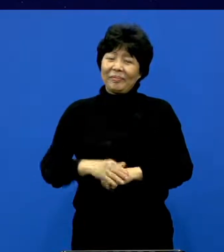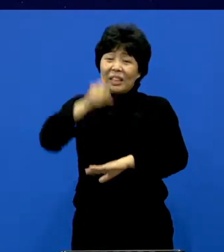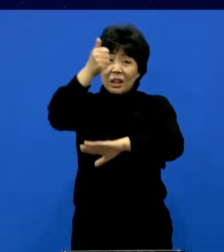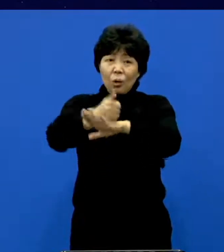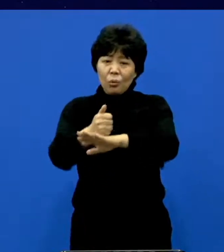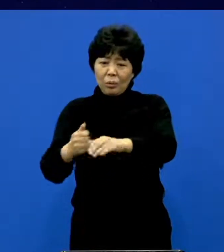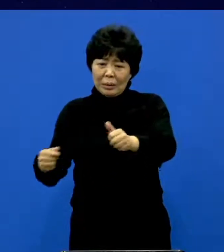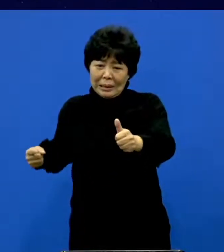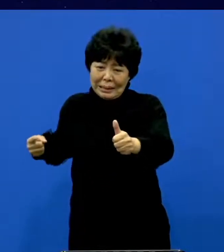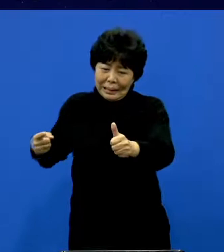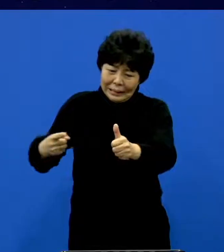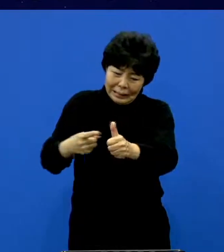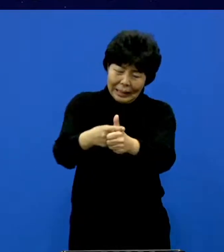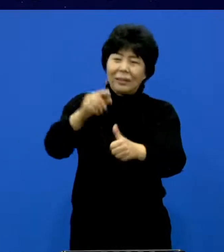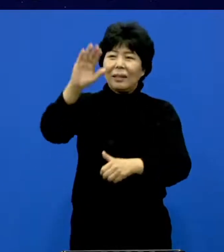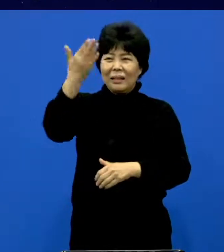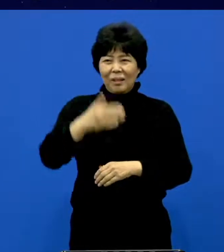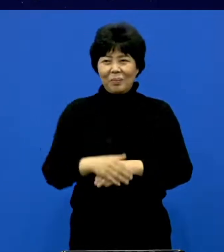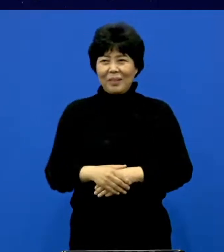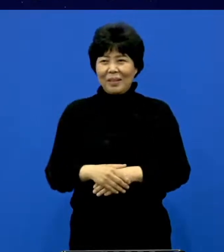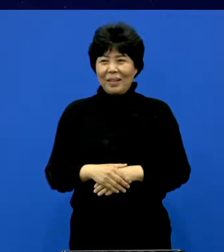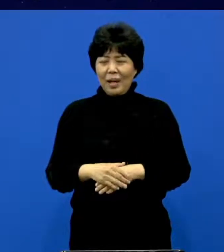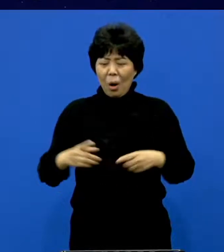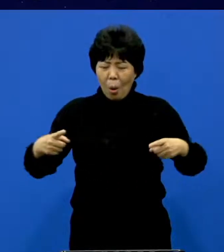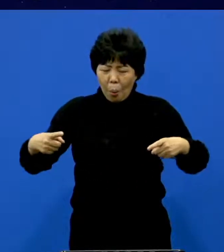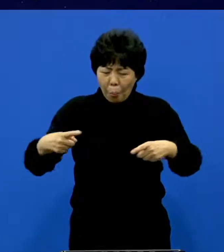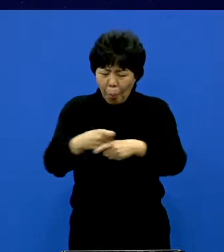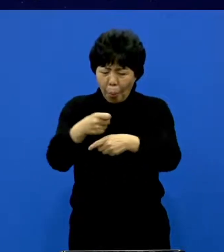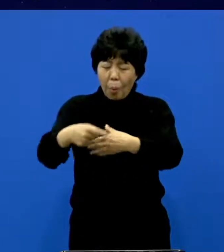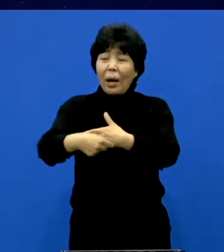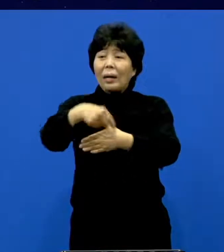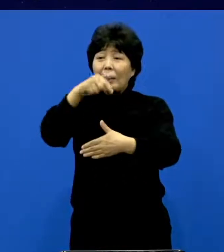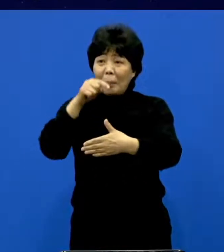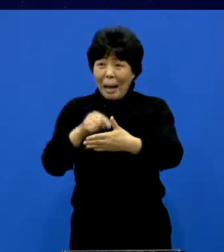가죠. 이 보복의 심리 안에는 인간의 죄성으로 인한